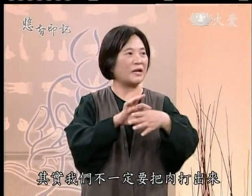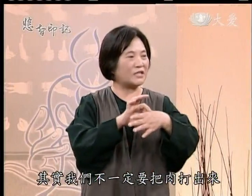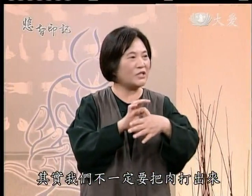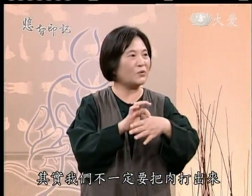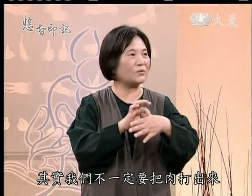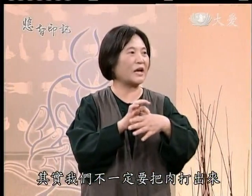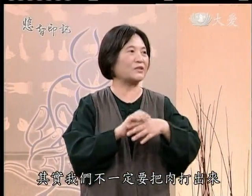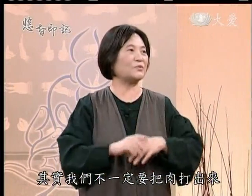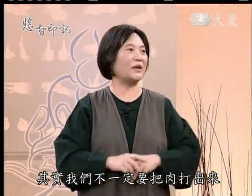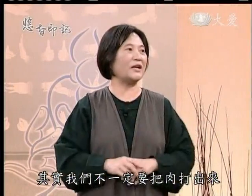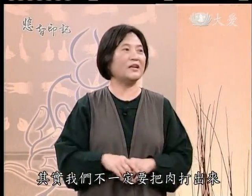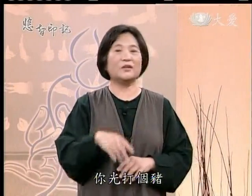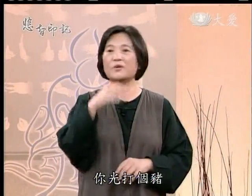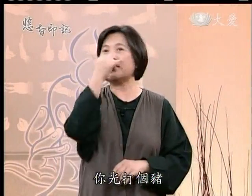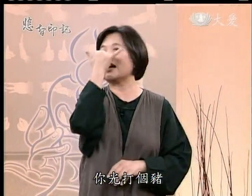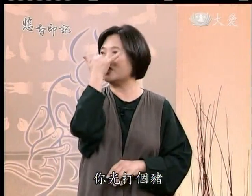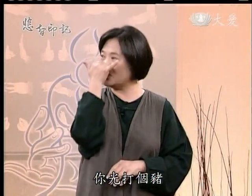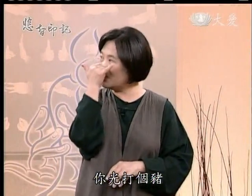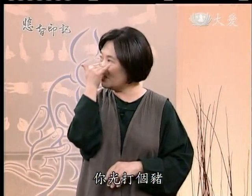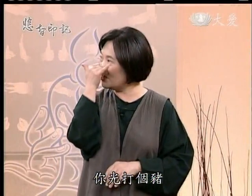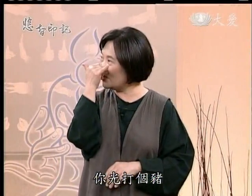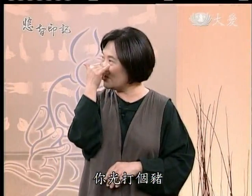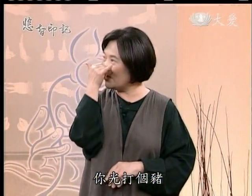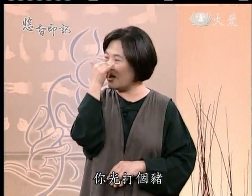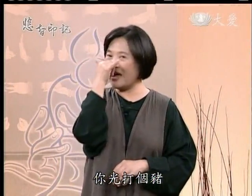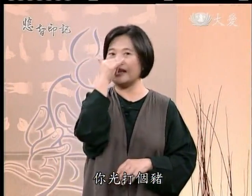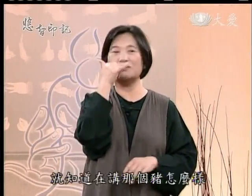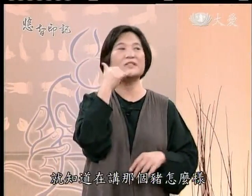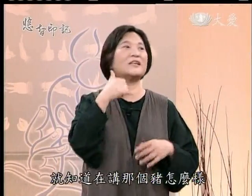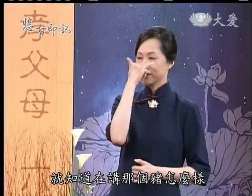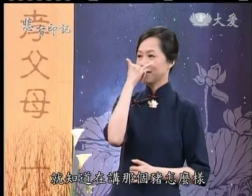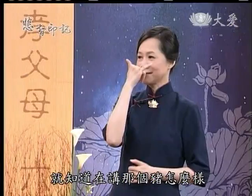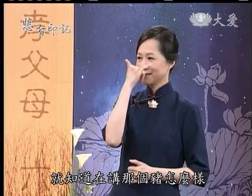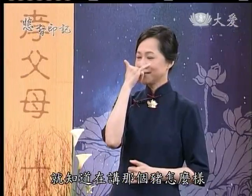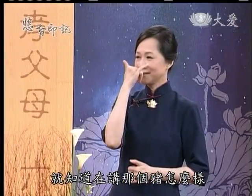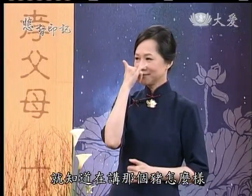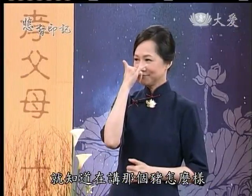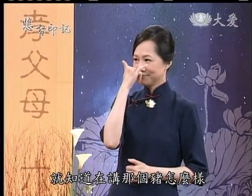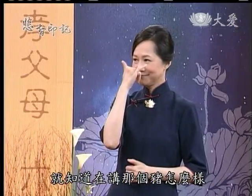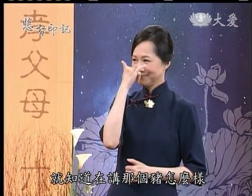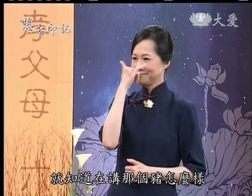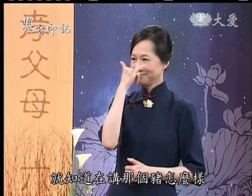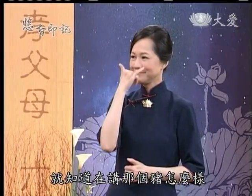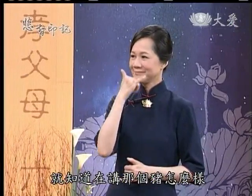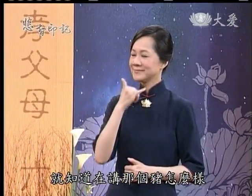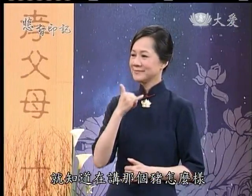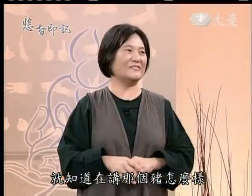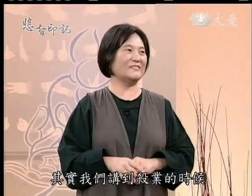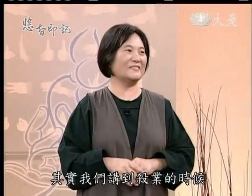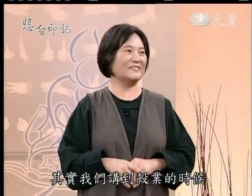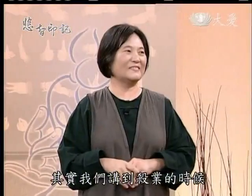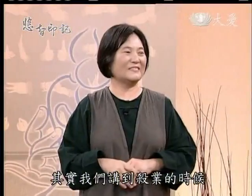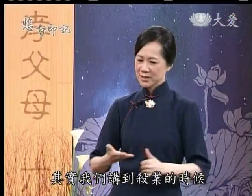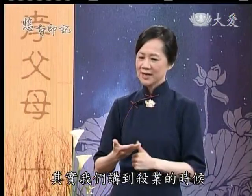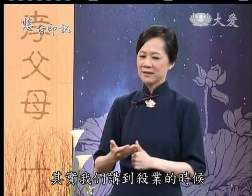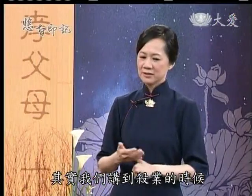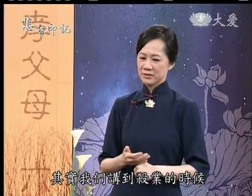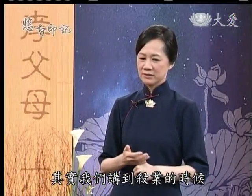把肉打出来，你光打个猪， 哎， 就知道在讲那个猪怎么样。 其实我们讲到杀业的时